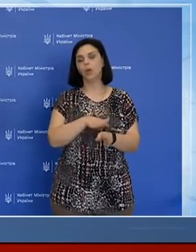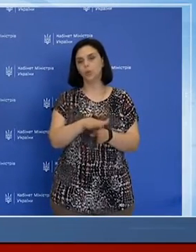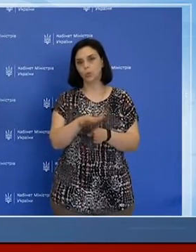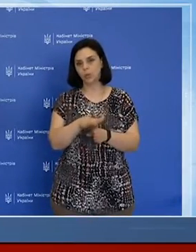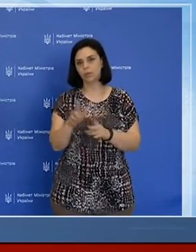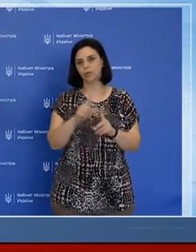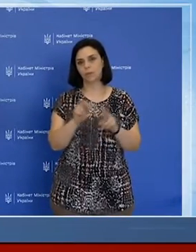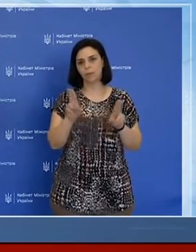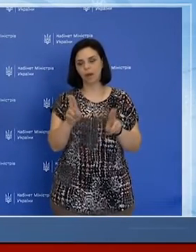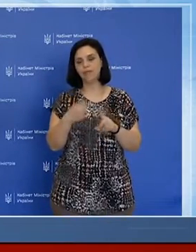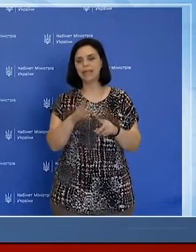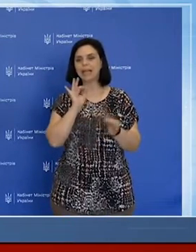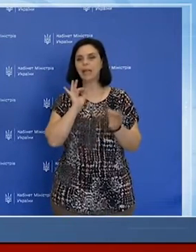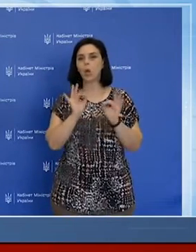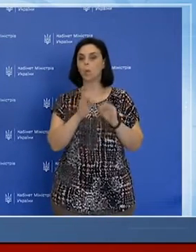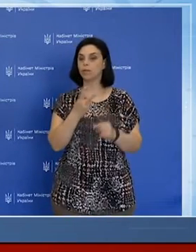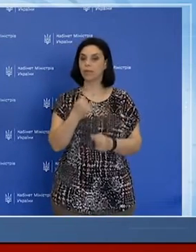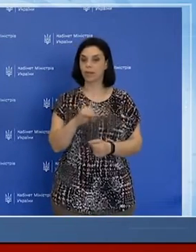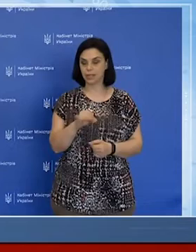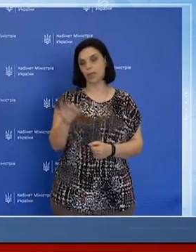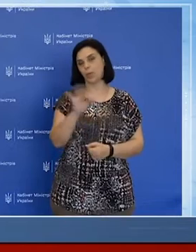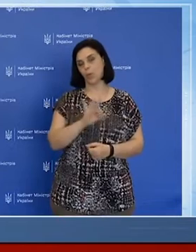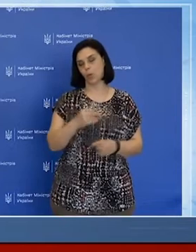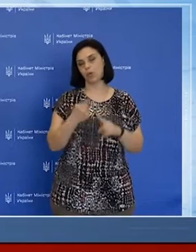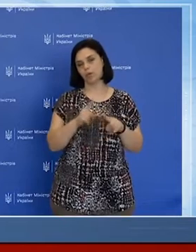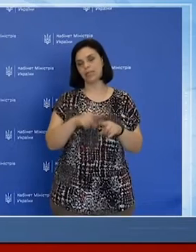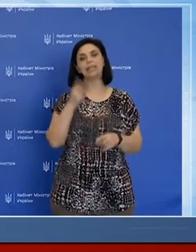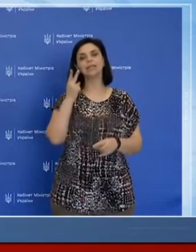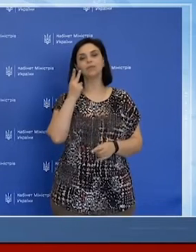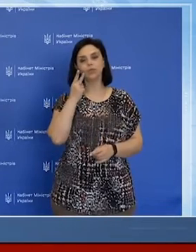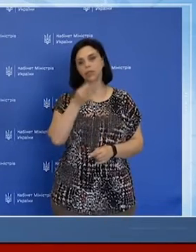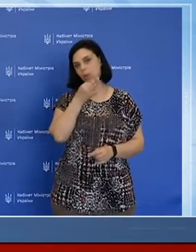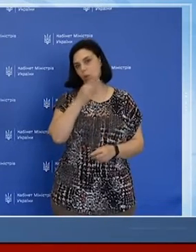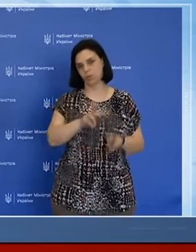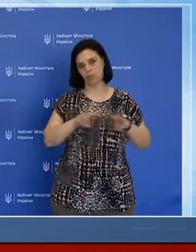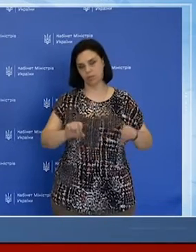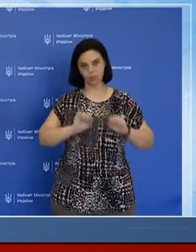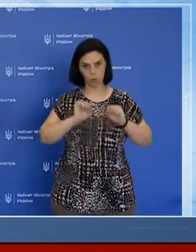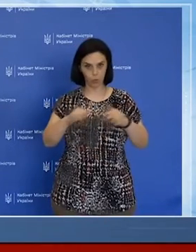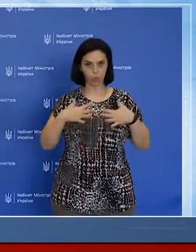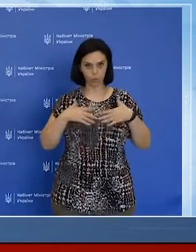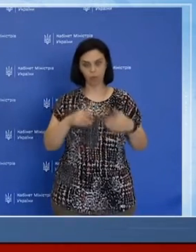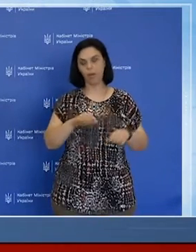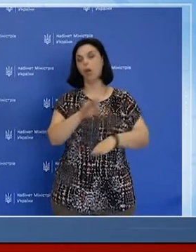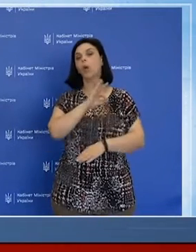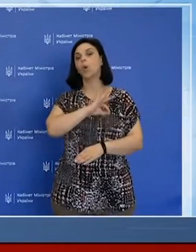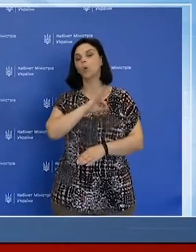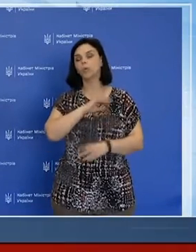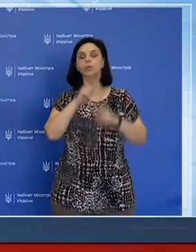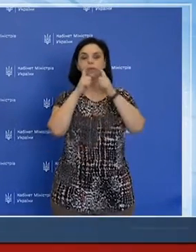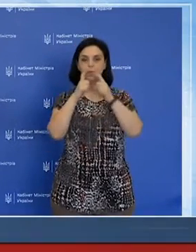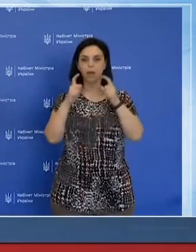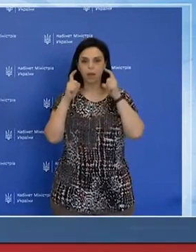Дотримуйтесь тих правил, тих рекомендацій, про які завжди наголошує Міністерство охорони здоров'я. Користуйтесь